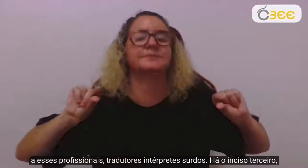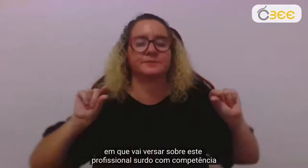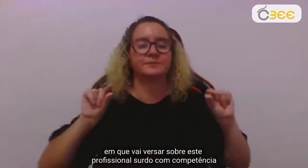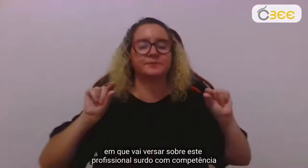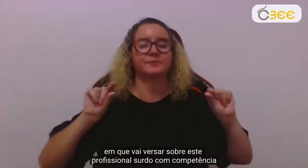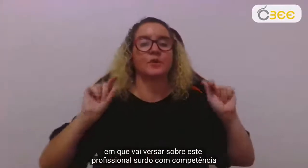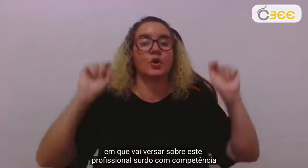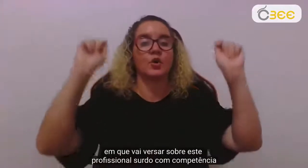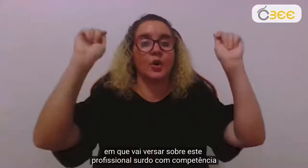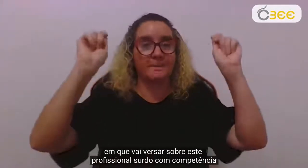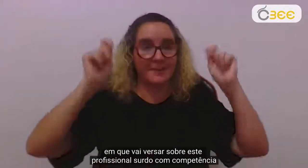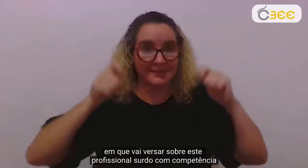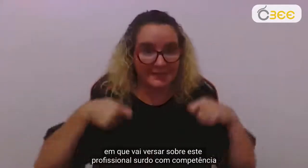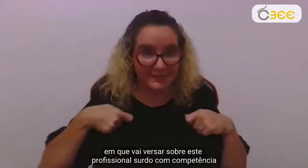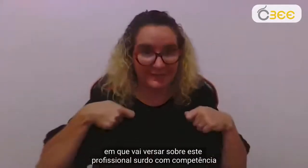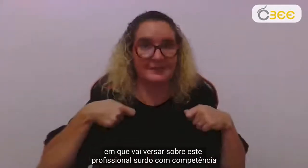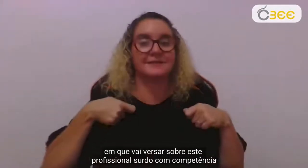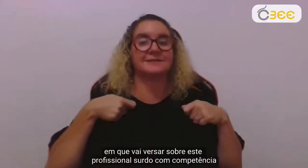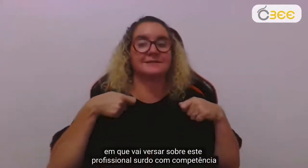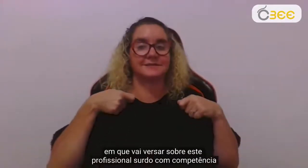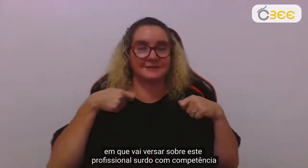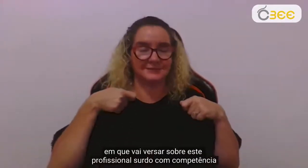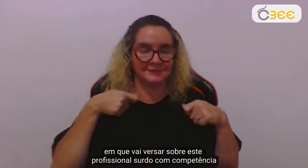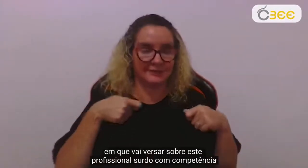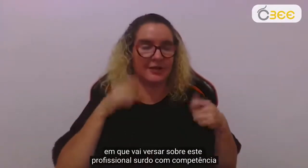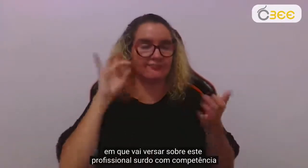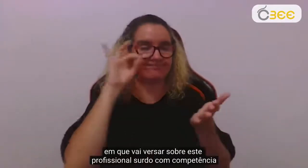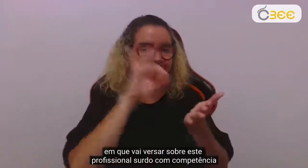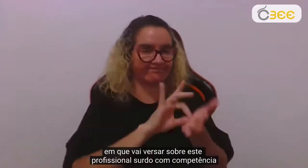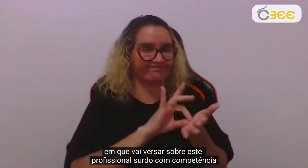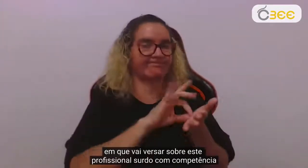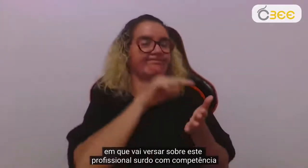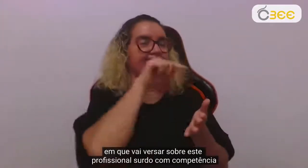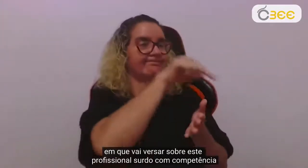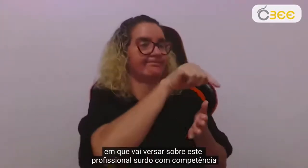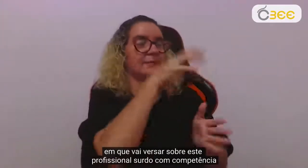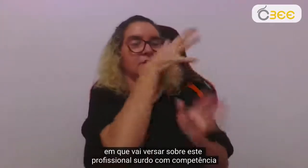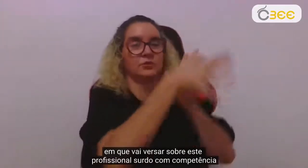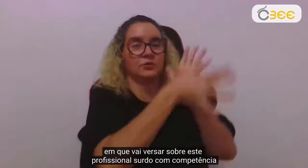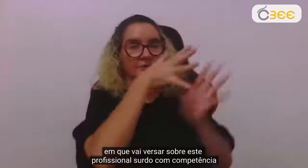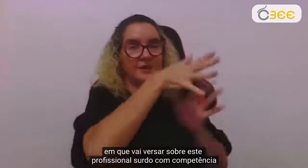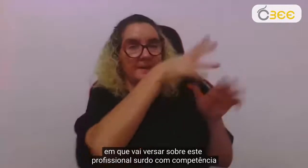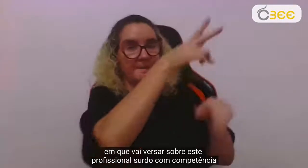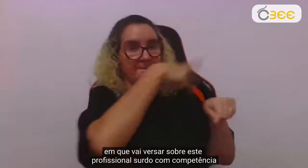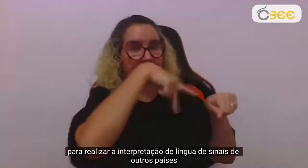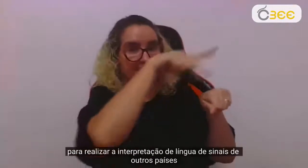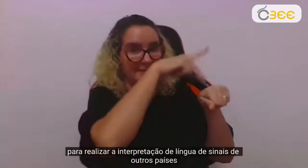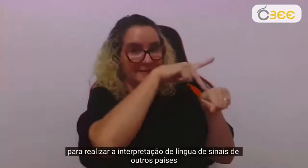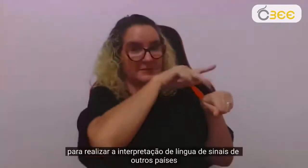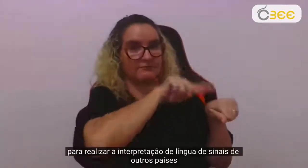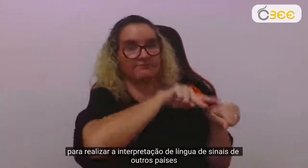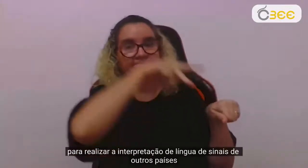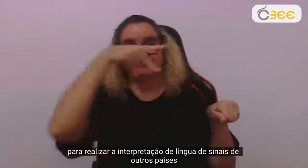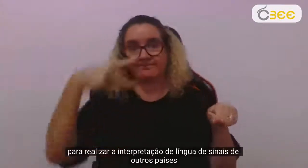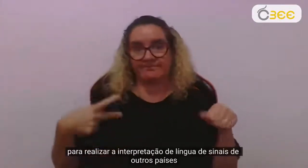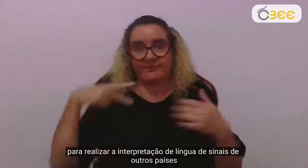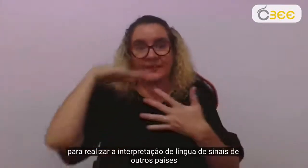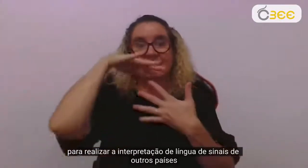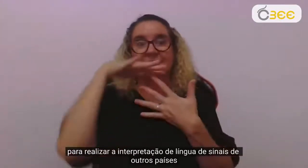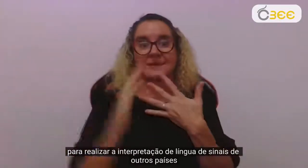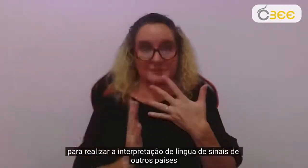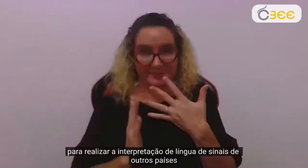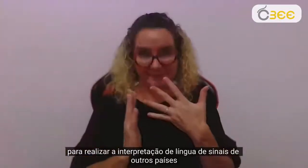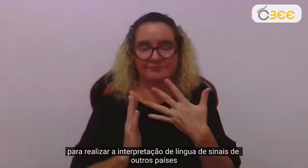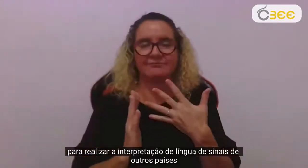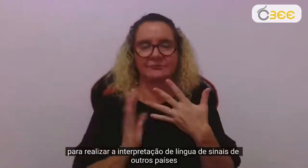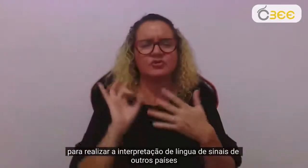3º, em que vai versar sobre este profissional surdo com competência para realizar a interpretação de